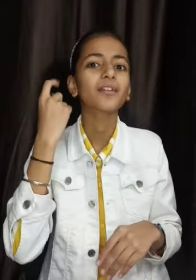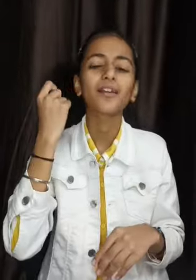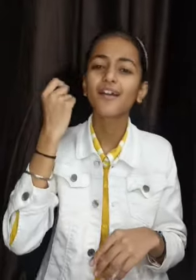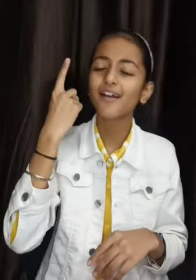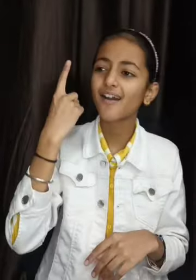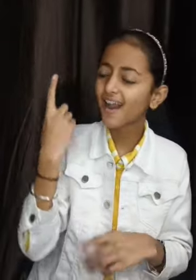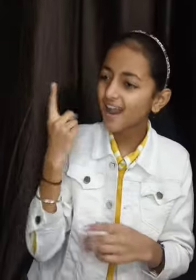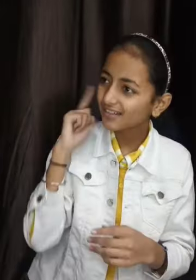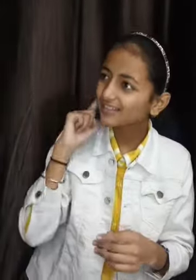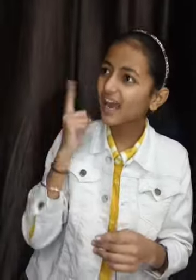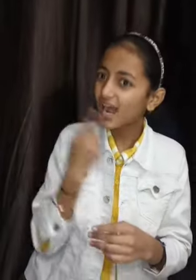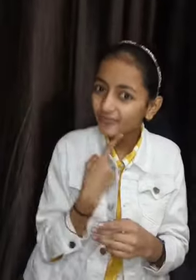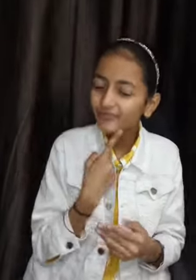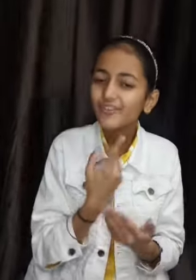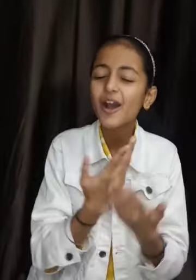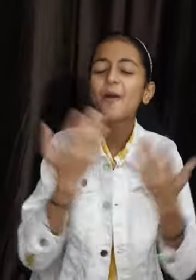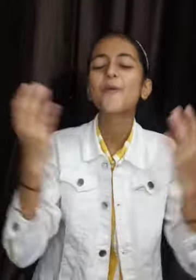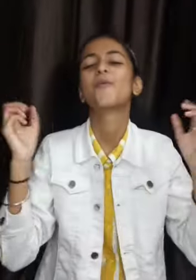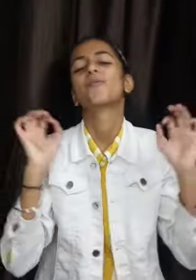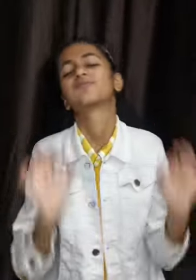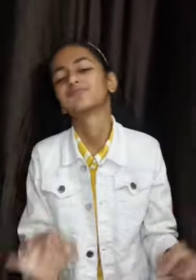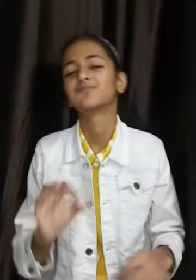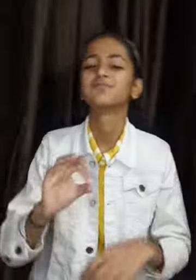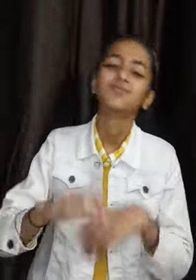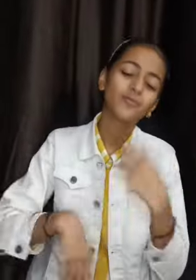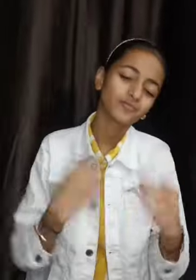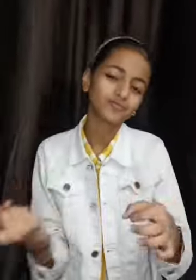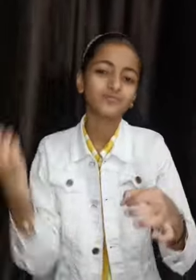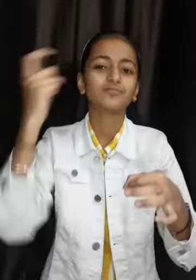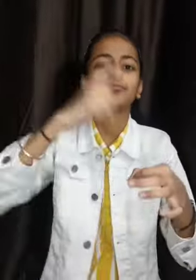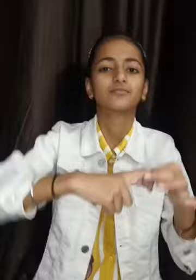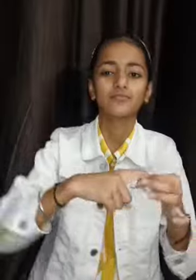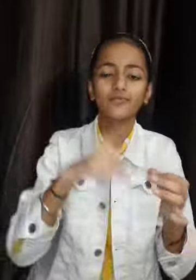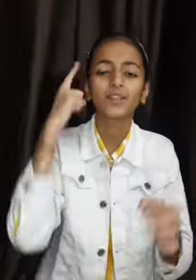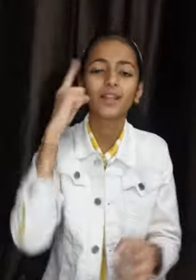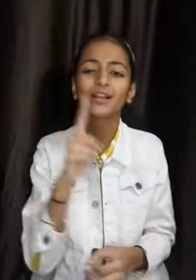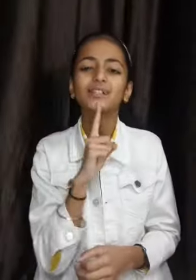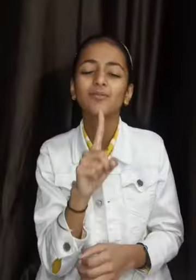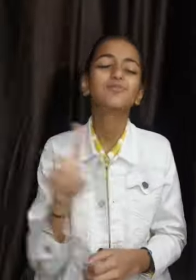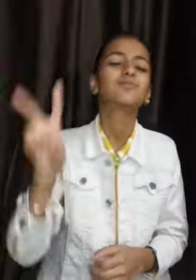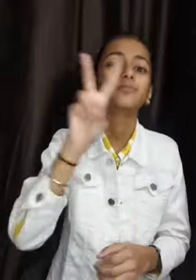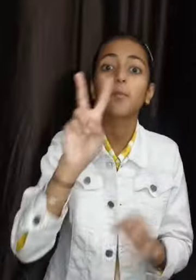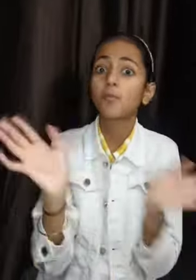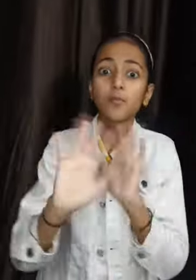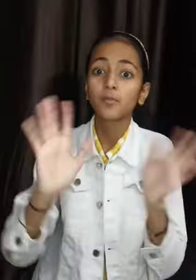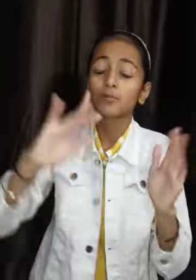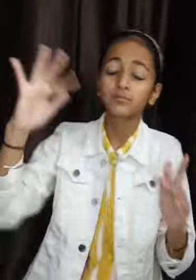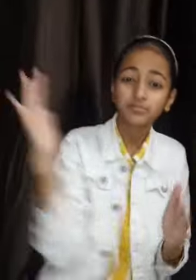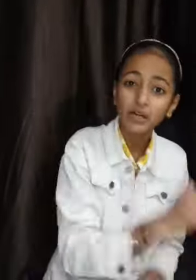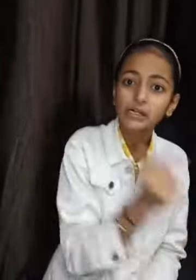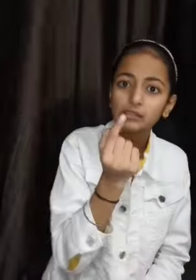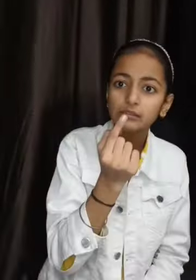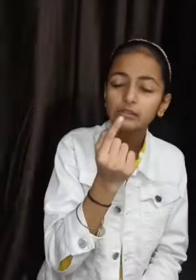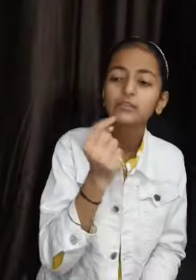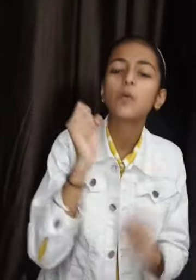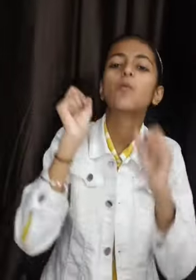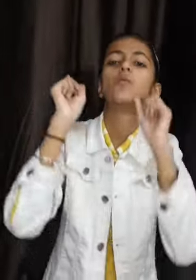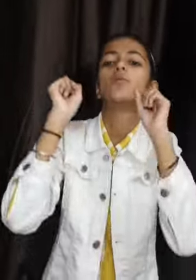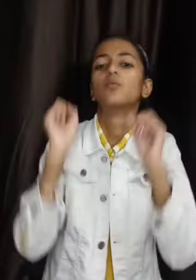वहां सारे बधिर विद्यार्थी थे, लेकिन उस स्कूल में मेरा दाखिला अगली कक्षा में न होकर फिर से